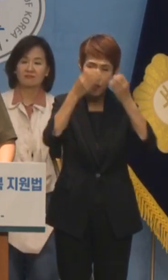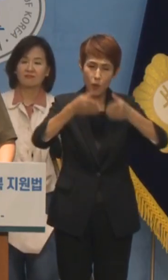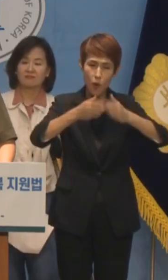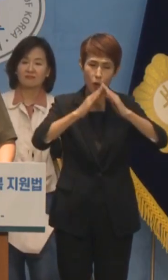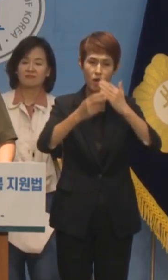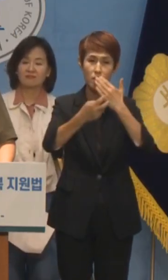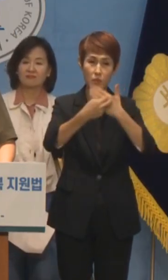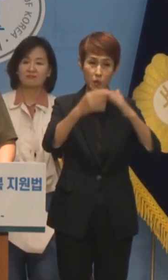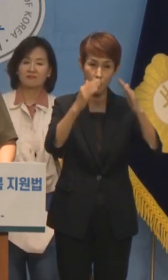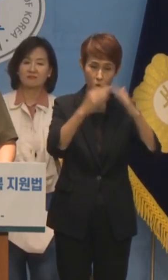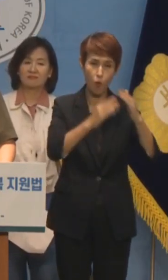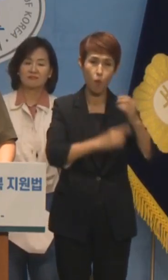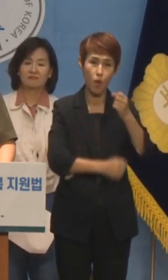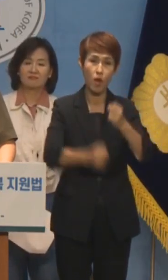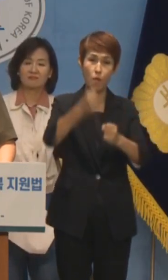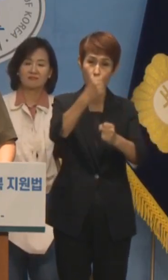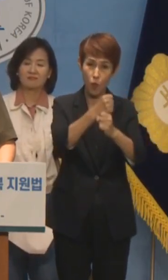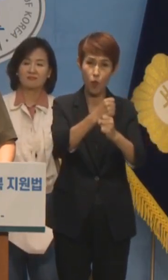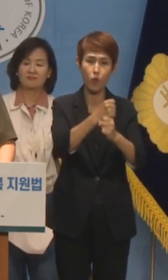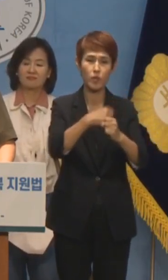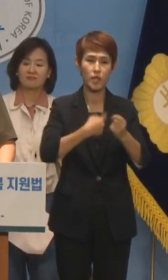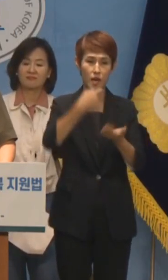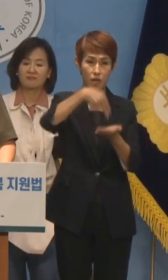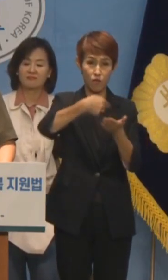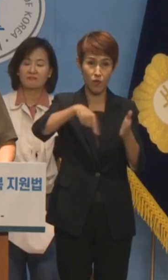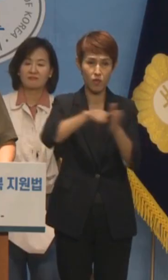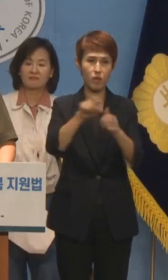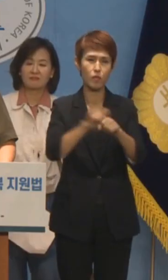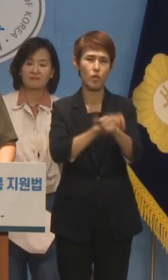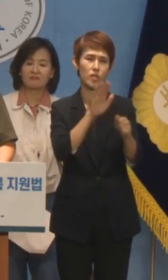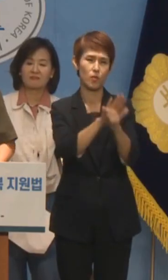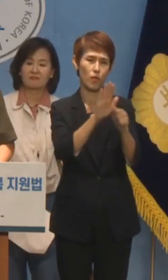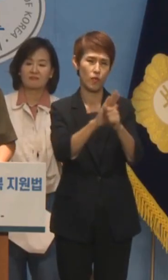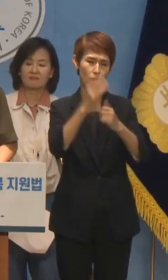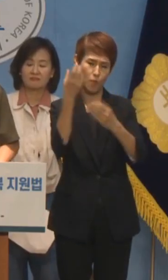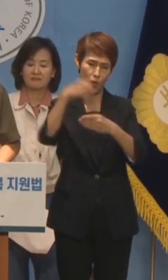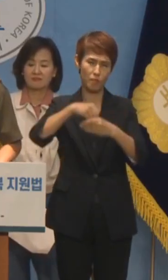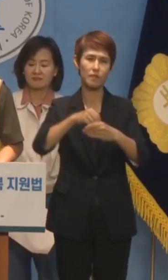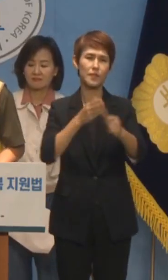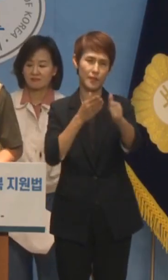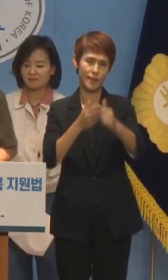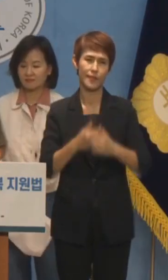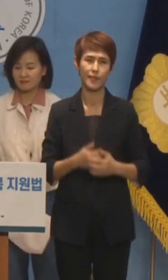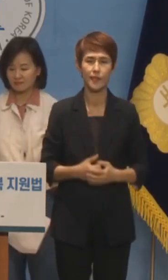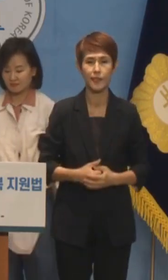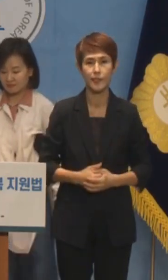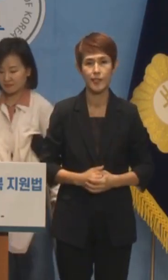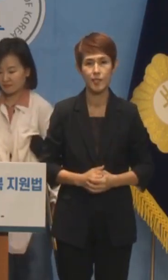신생지방의료원들의 회복 및 자립을 위한 특별 지원 등의 내용도 담겨지길 희망합니다. 감사합니다.